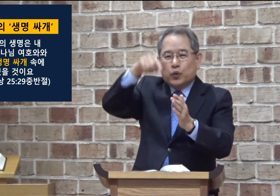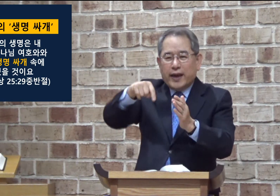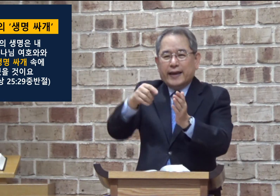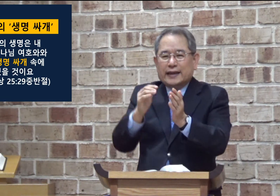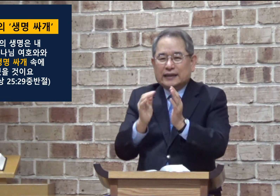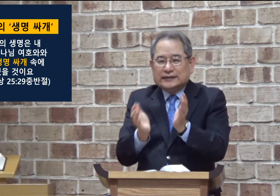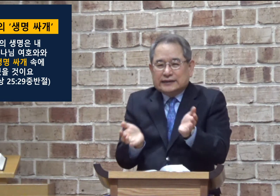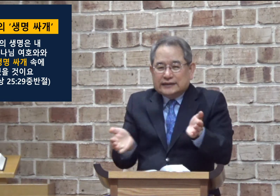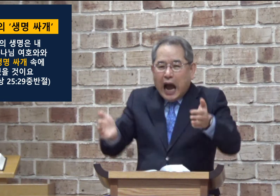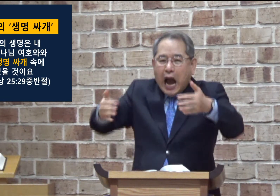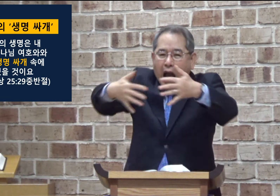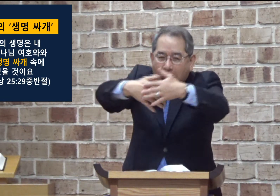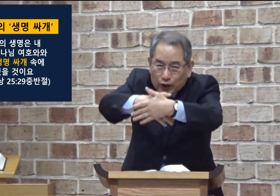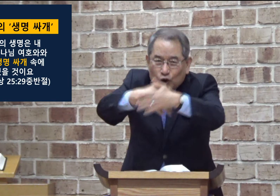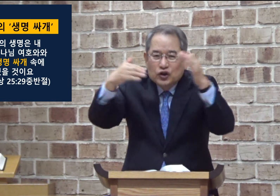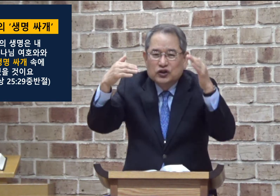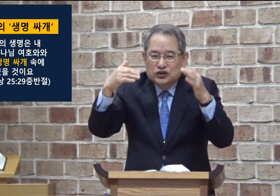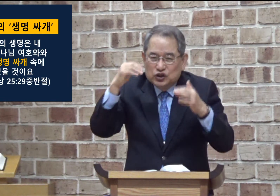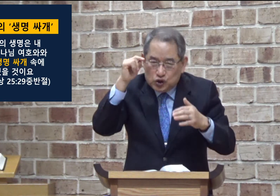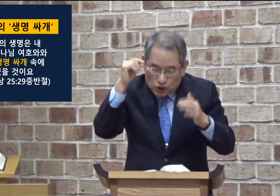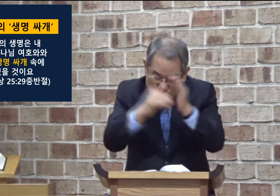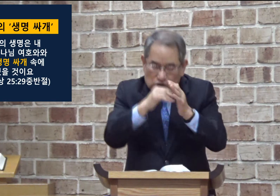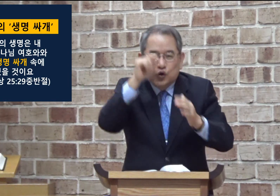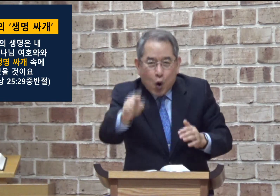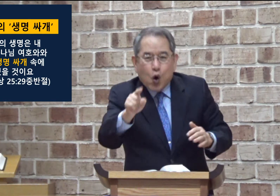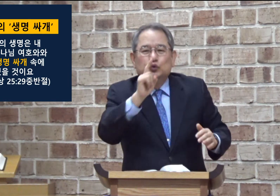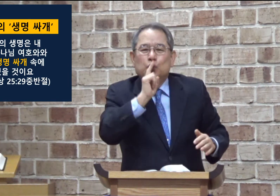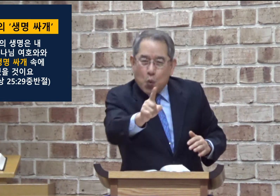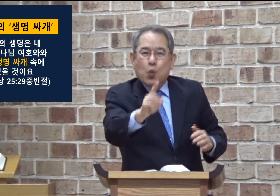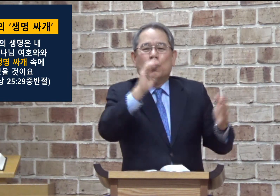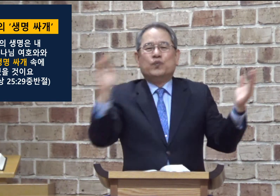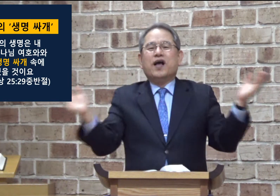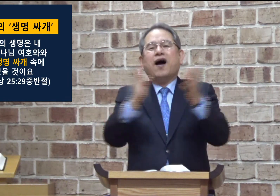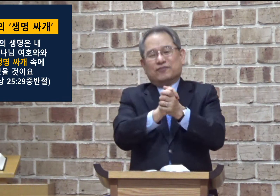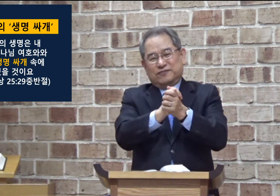여호와와 함께 생명 싸게 속에 쌓였을 것이요.